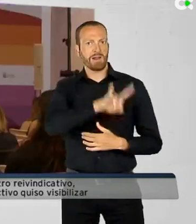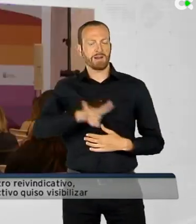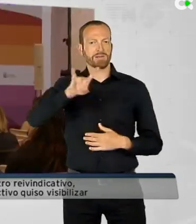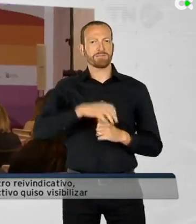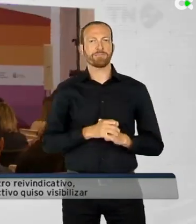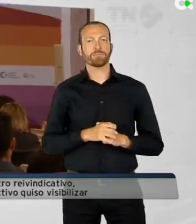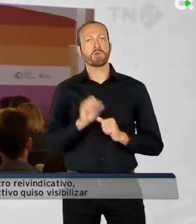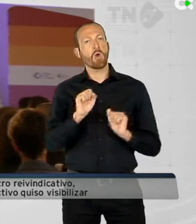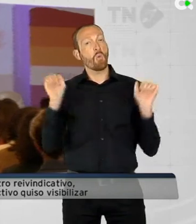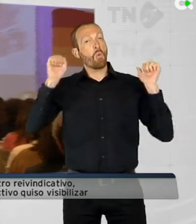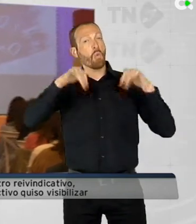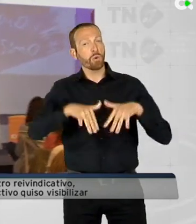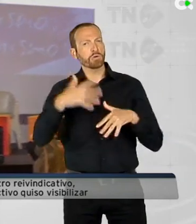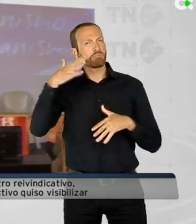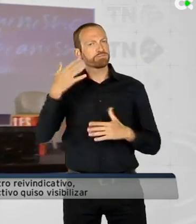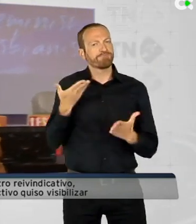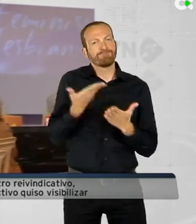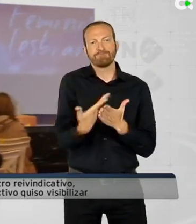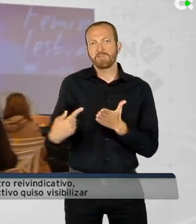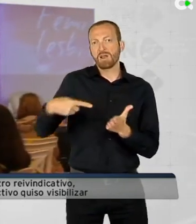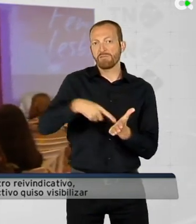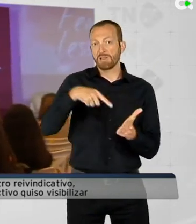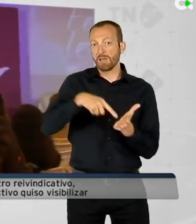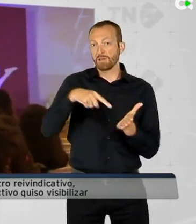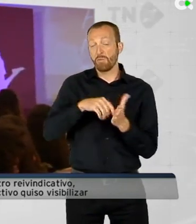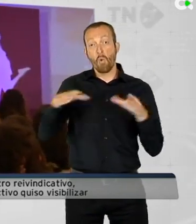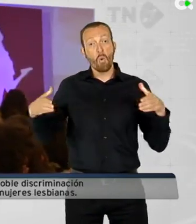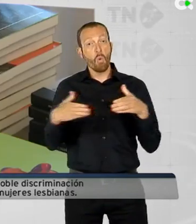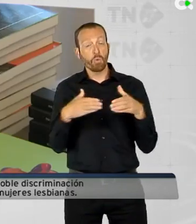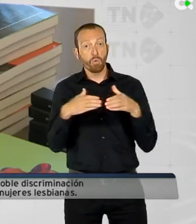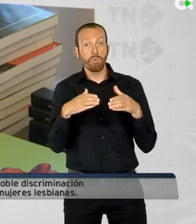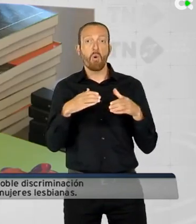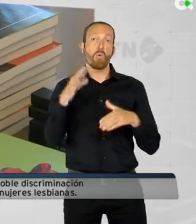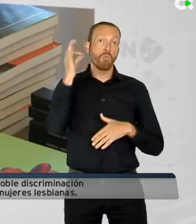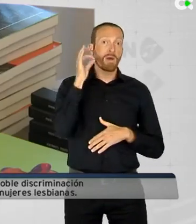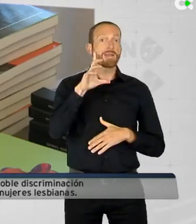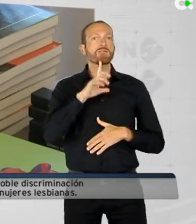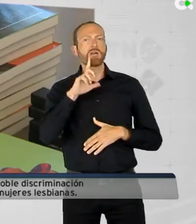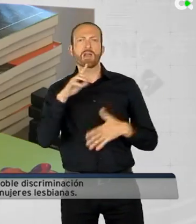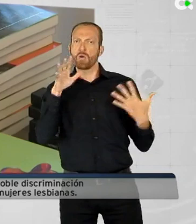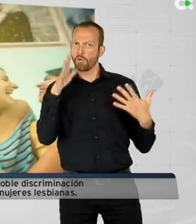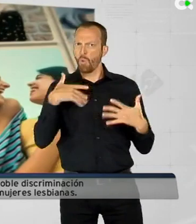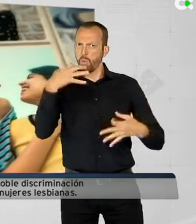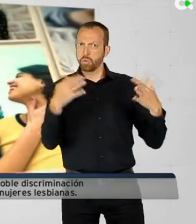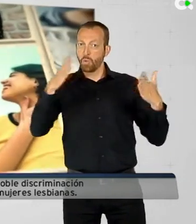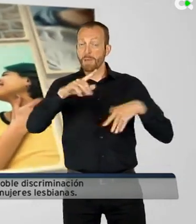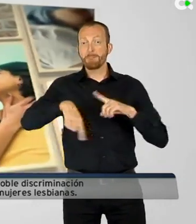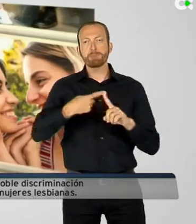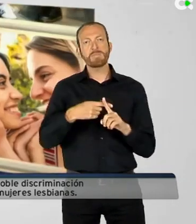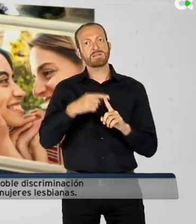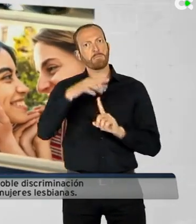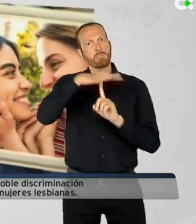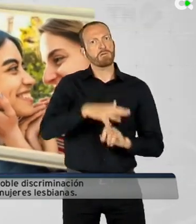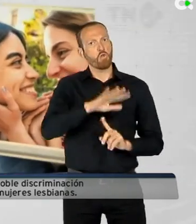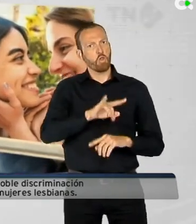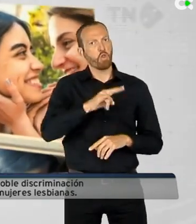archipiélago. Fue un encuentro reivindicativo con el que el colectivo quiso visibilizar las injusticias y la doble discriminación